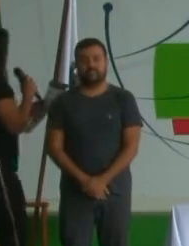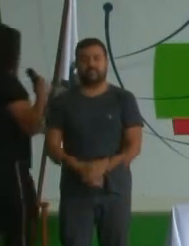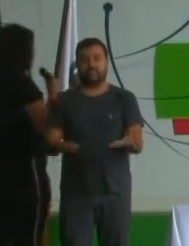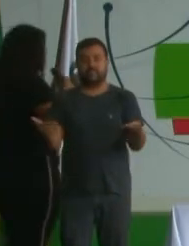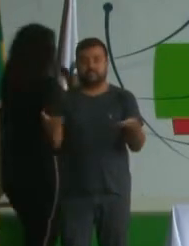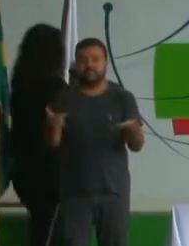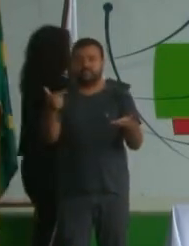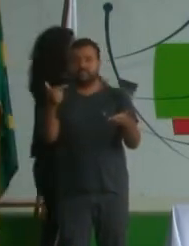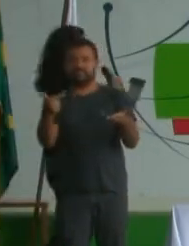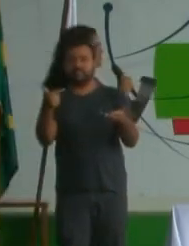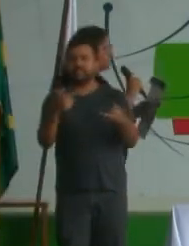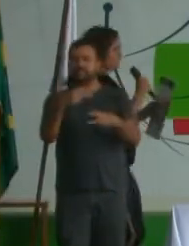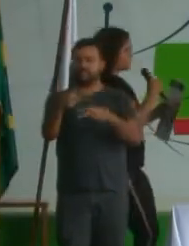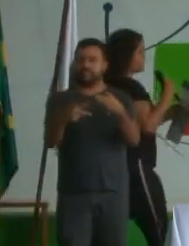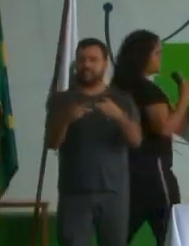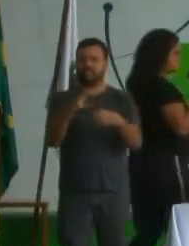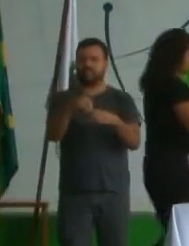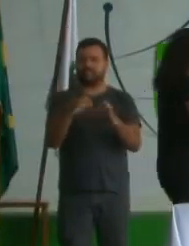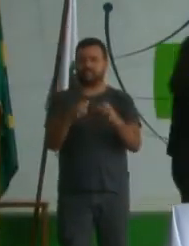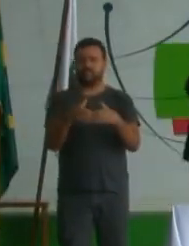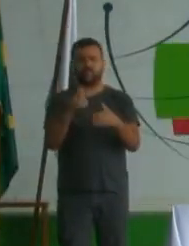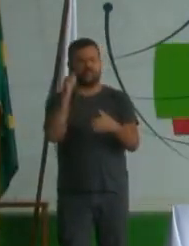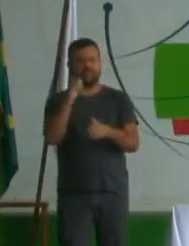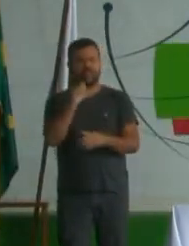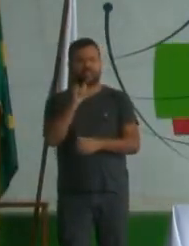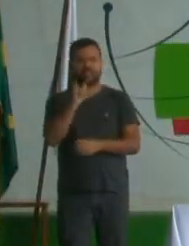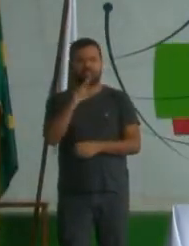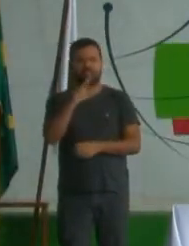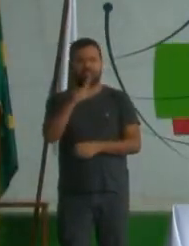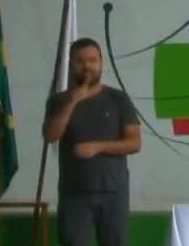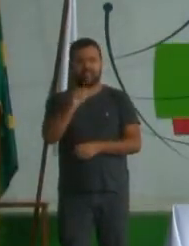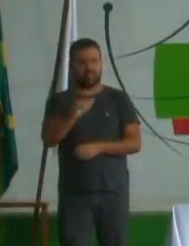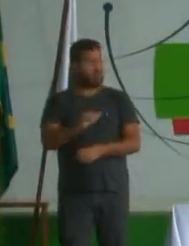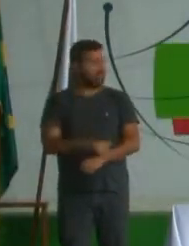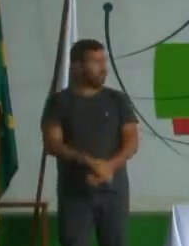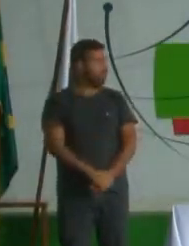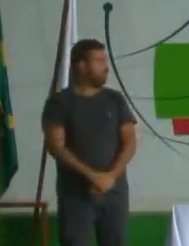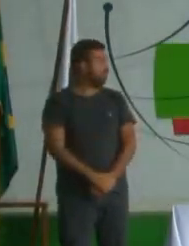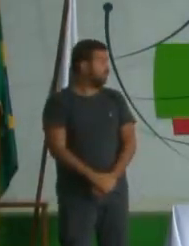Para anunciar o segundo lugar, professora Isaura Nobre.